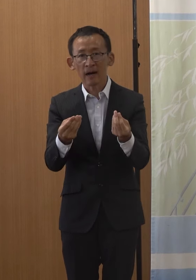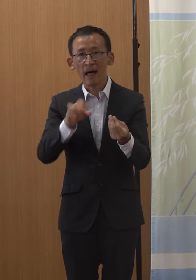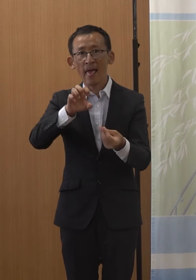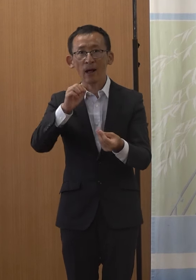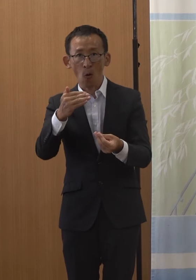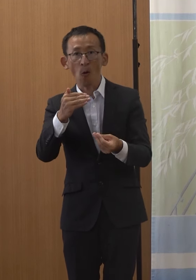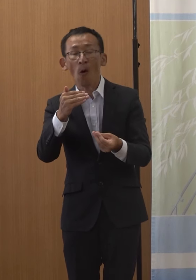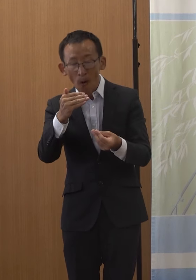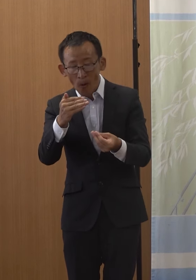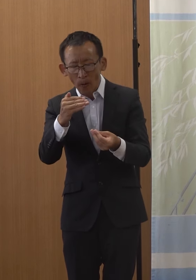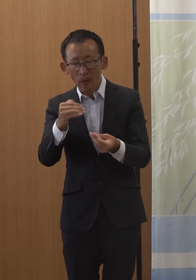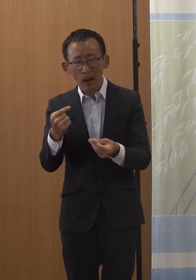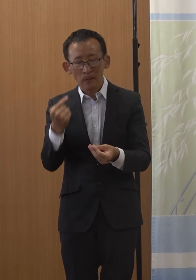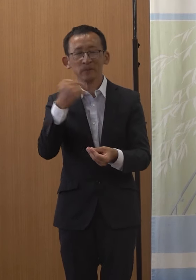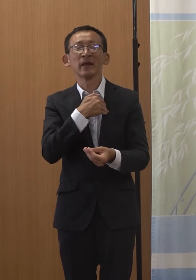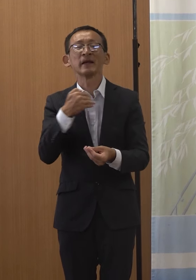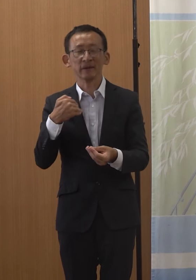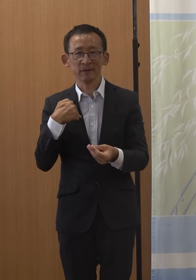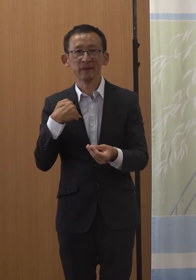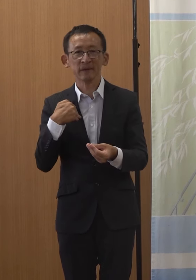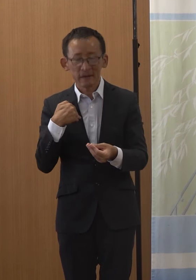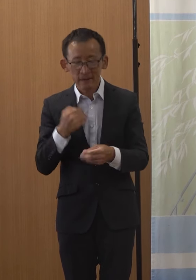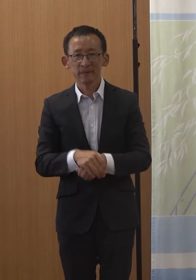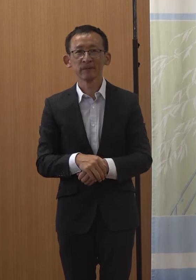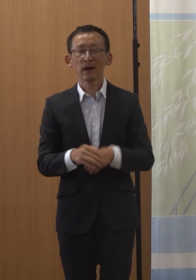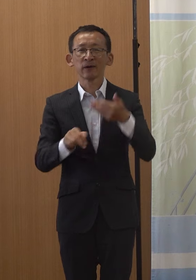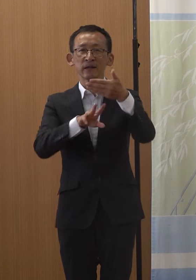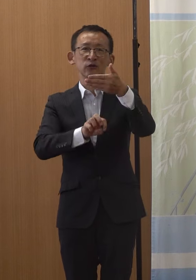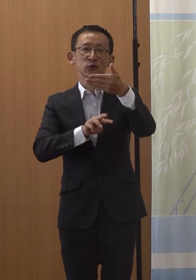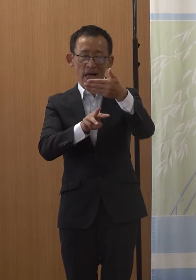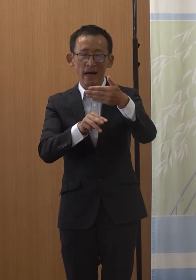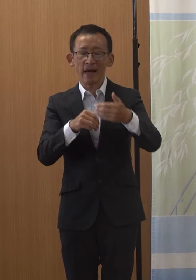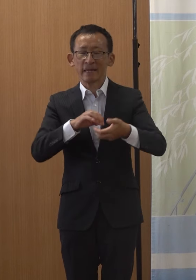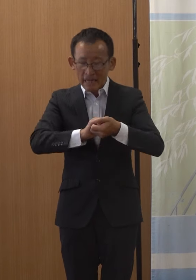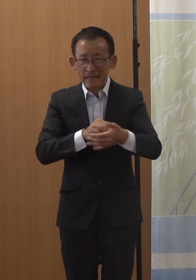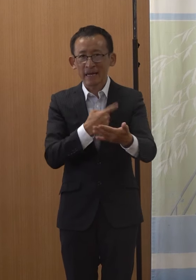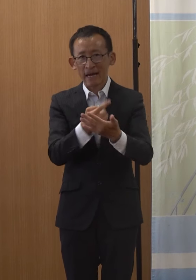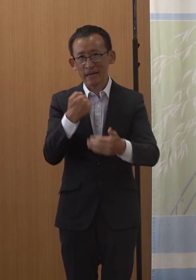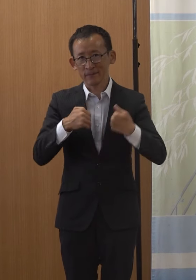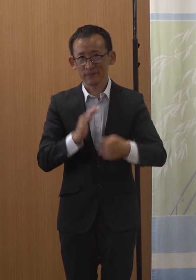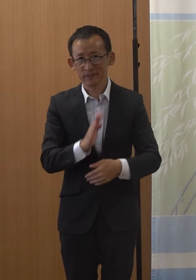で、野町ジャム3連休の最終日であります、楽しんでいただきたいと思います。